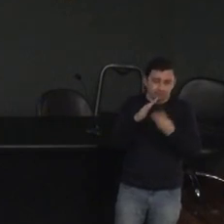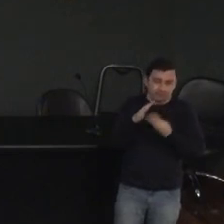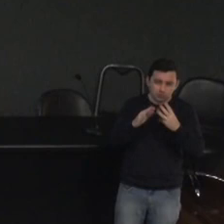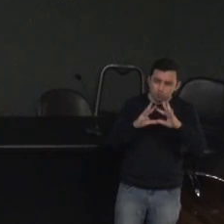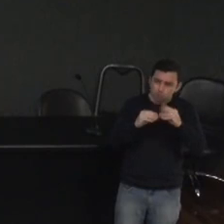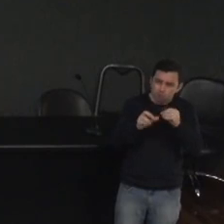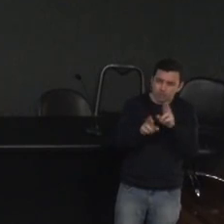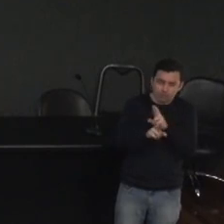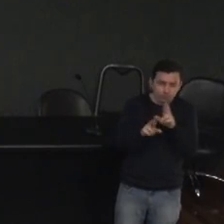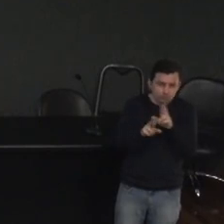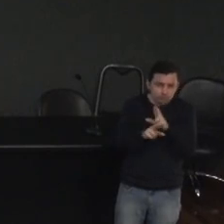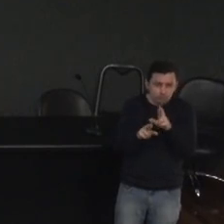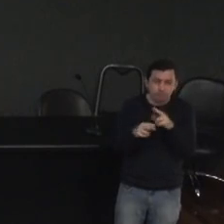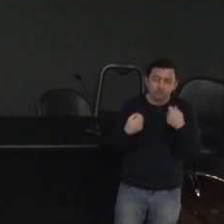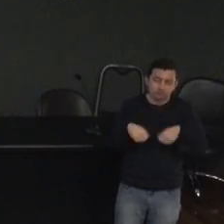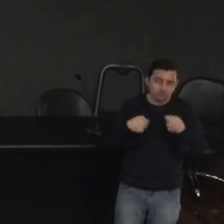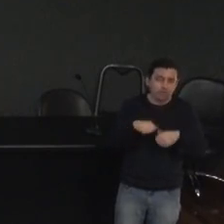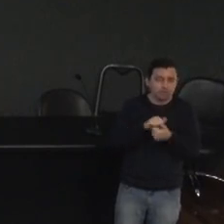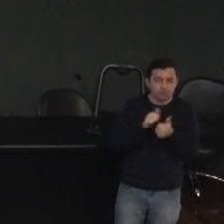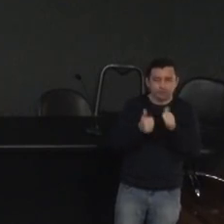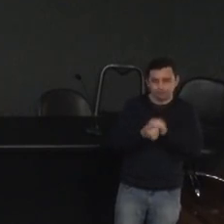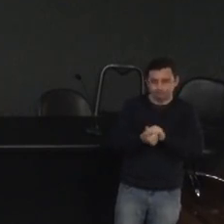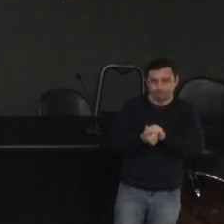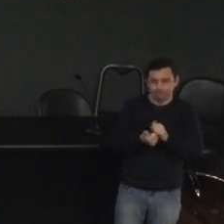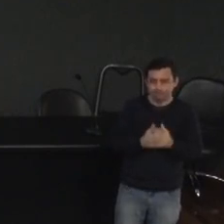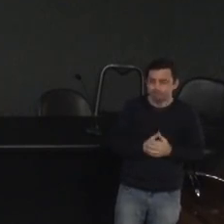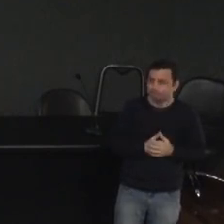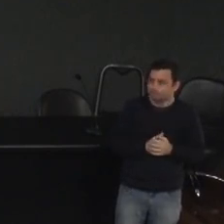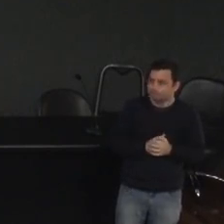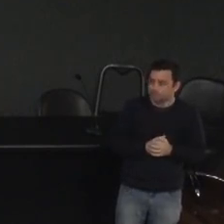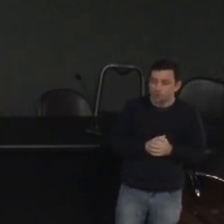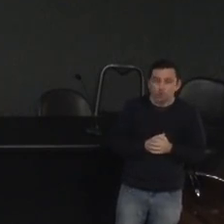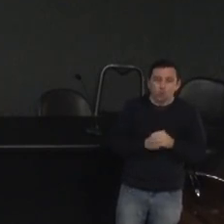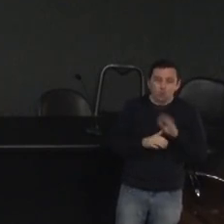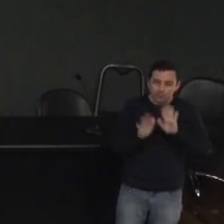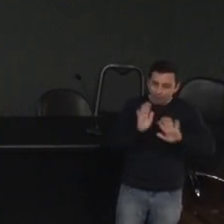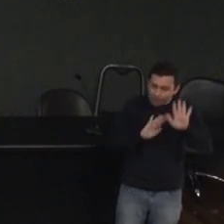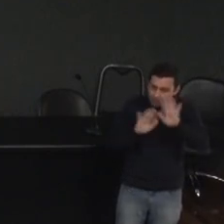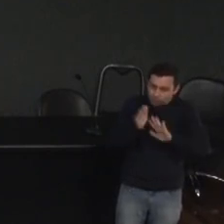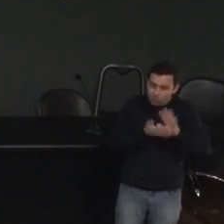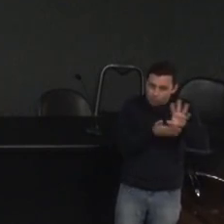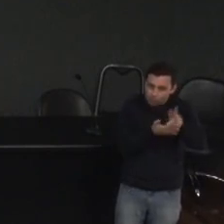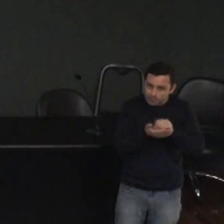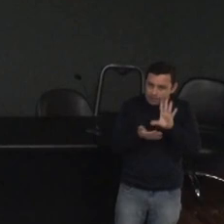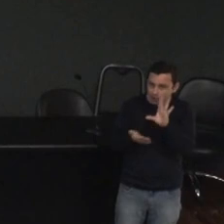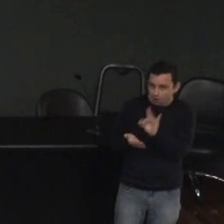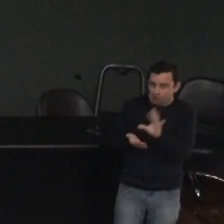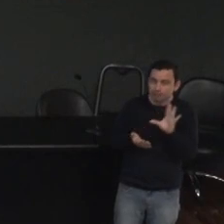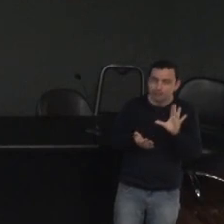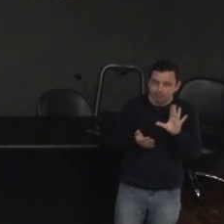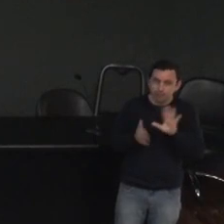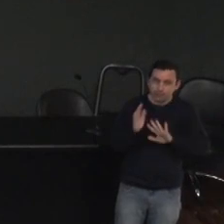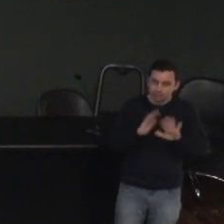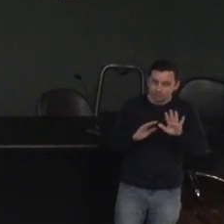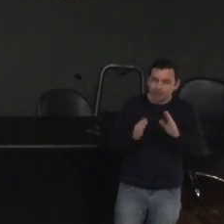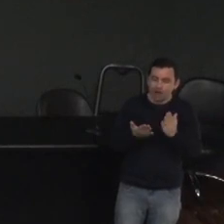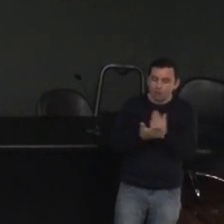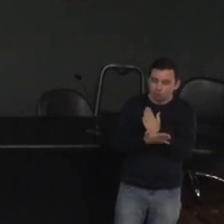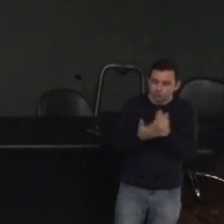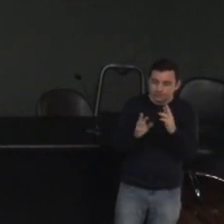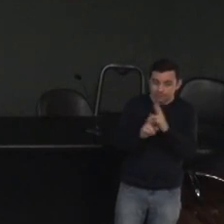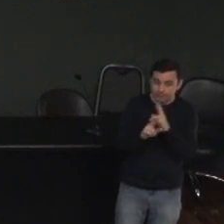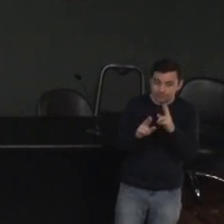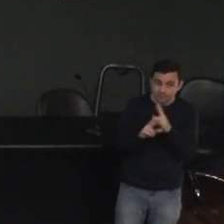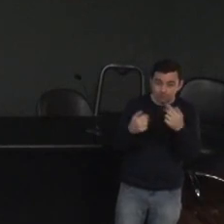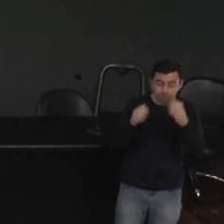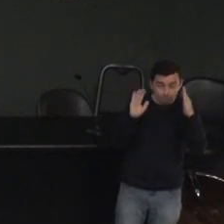se relacionam com vocês também se adem tá só cuidado com cola porque né algumas relações elas